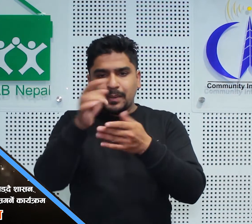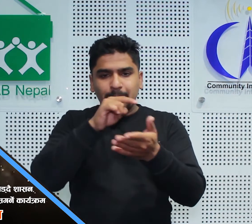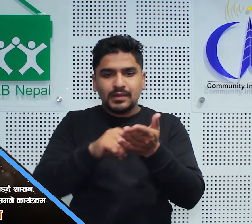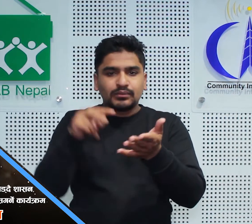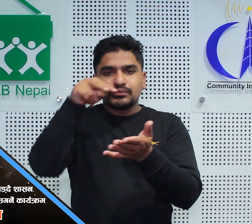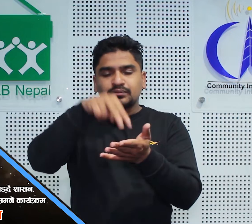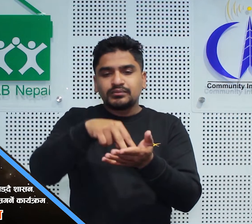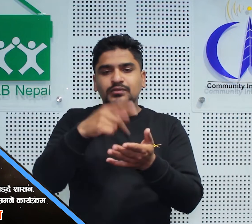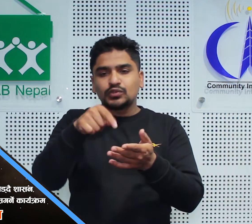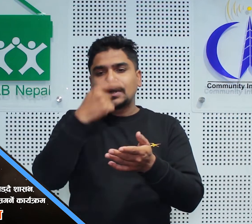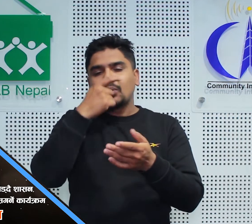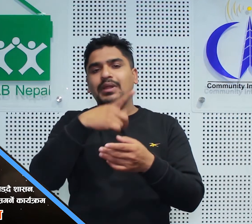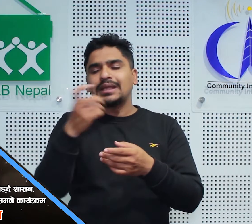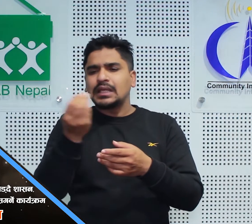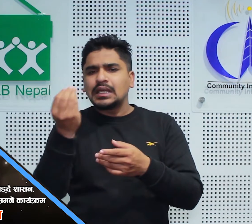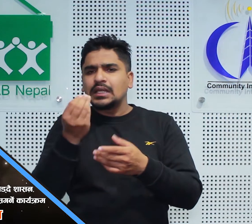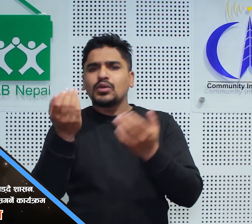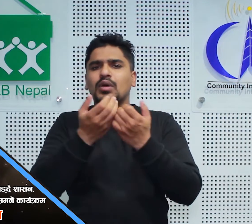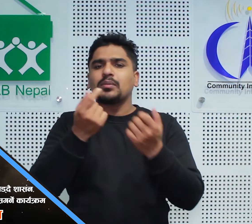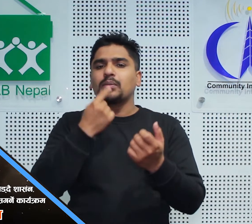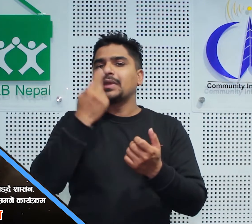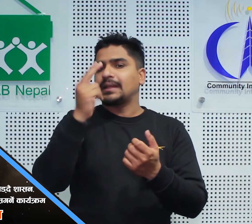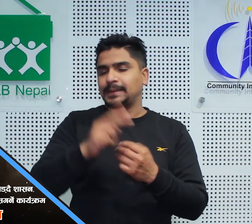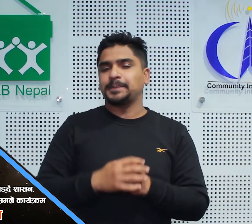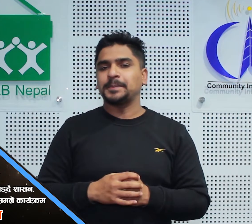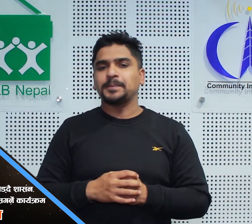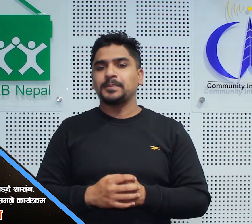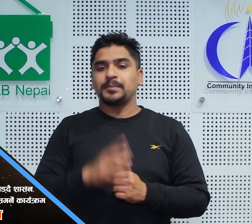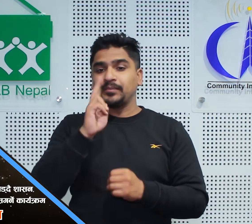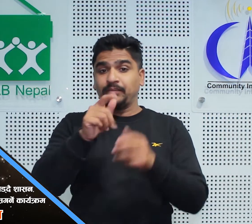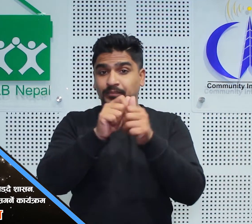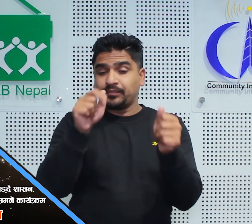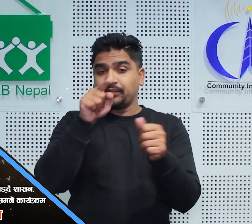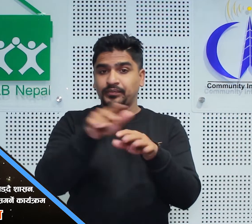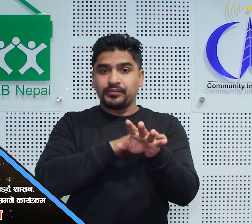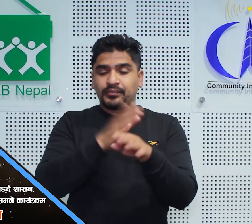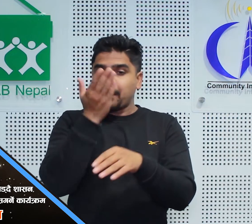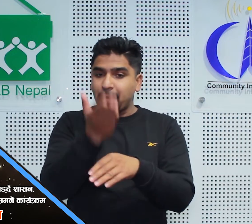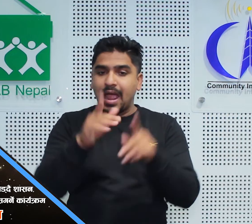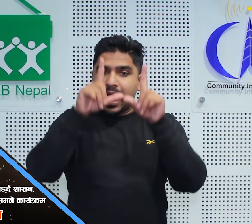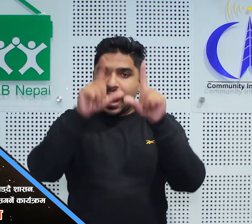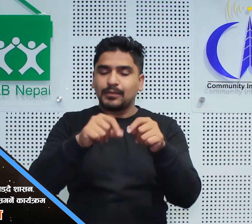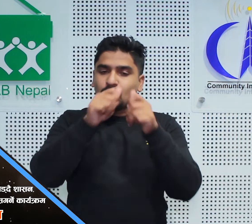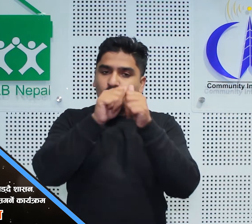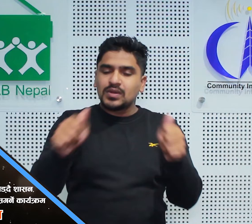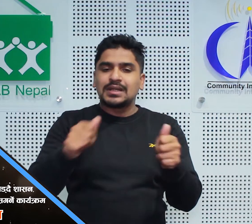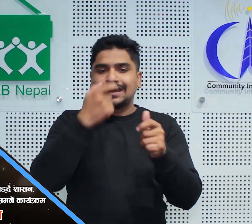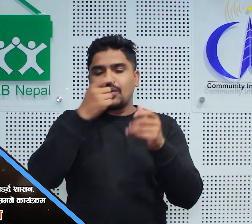यस गाउँका लागि केही न केही गर्ने बताएको थिएँ। त्यसै अनुसार तपाईँहरूको माग र आवश्यकता बमोजिम गाउँपालिकाले